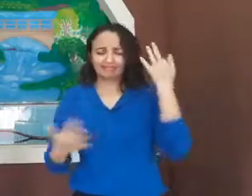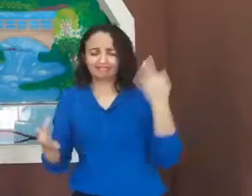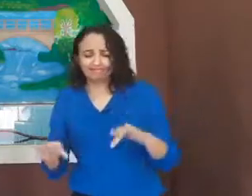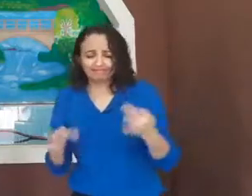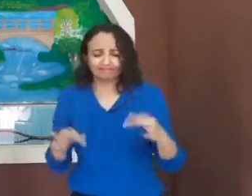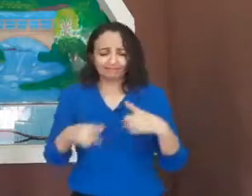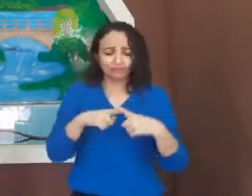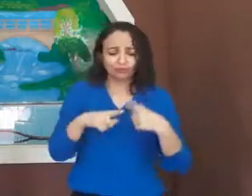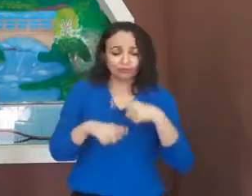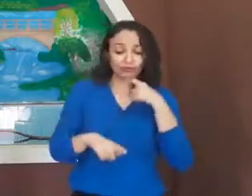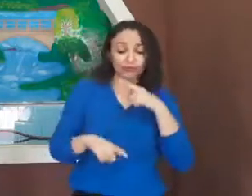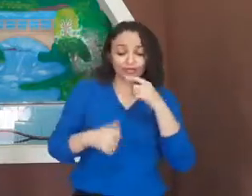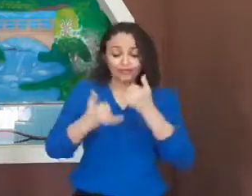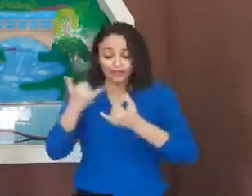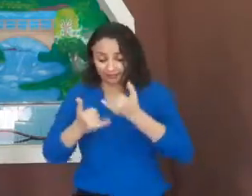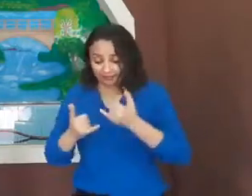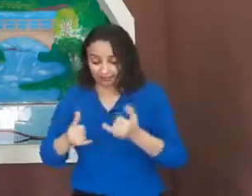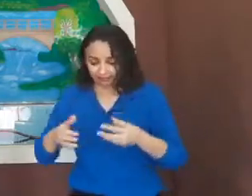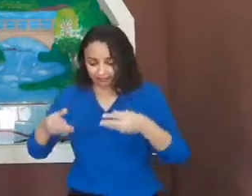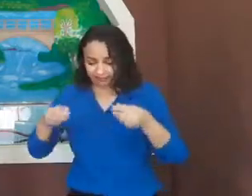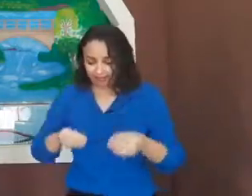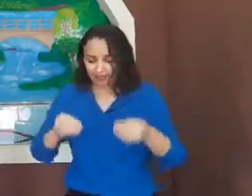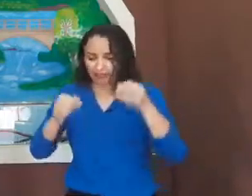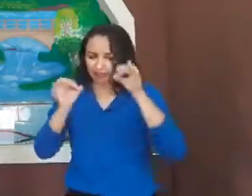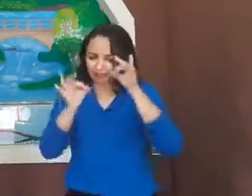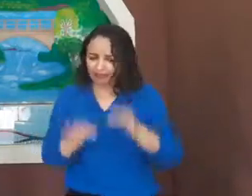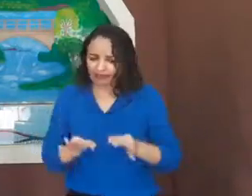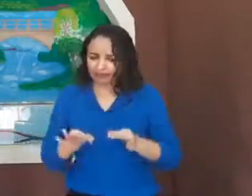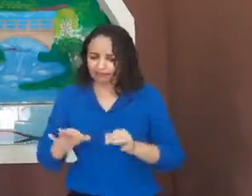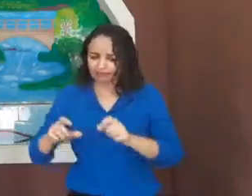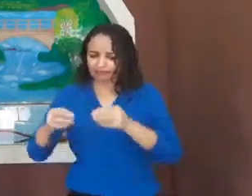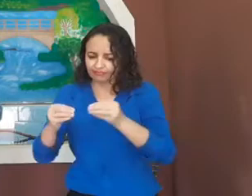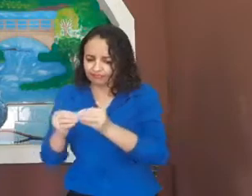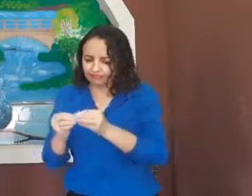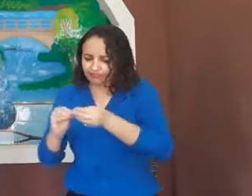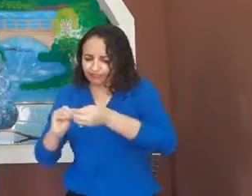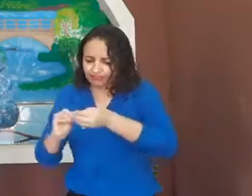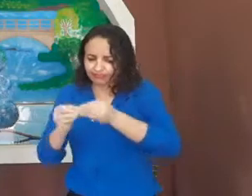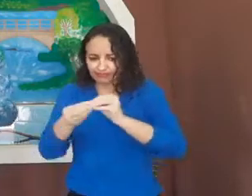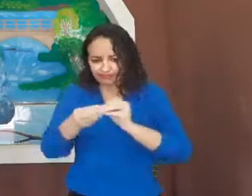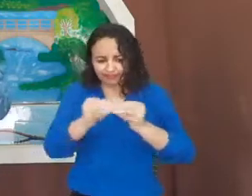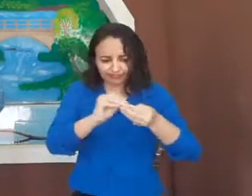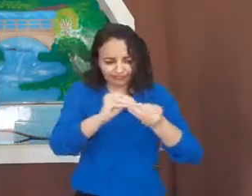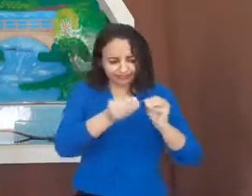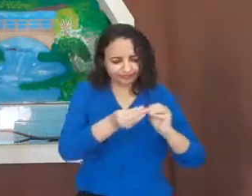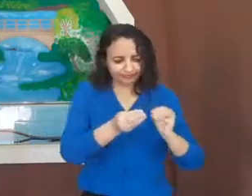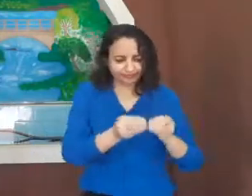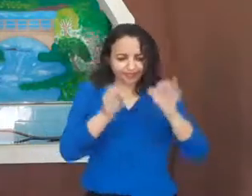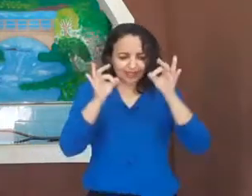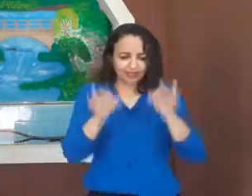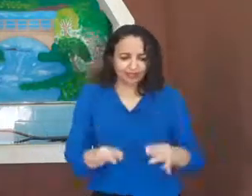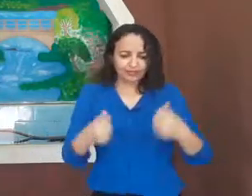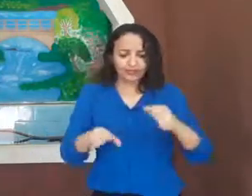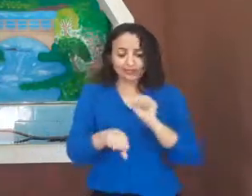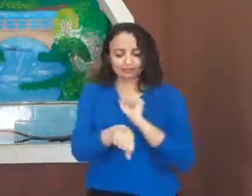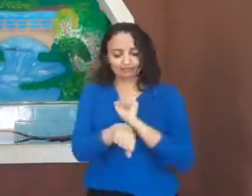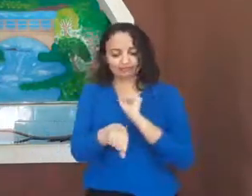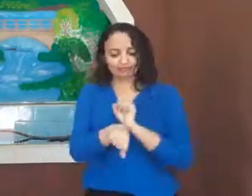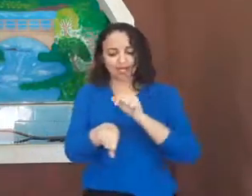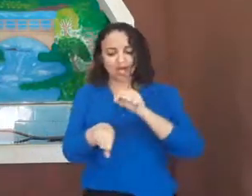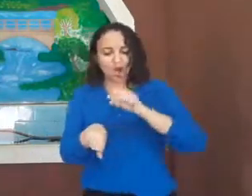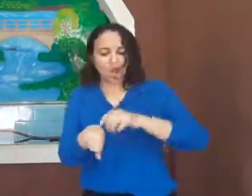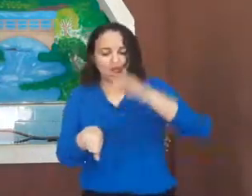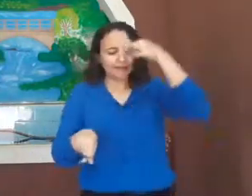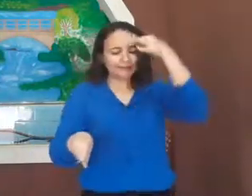vai atender os objetivos. Então, aí você está fazendo quebra-cabeça, você tem que esperar